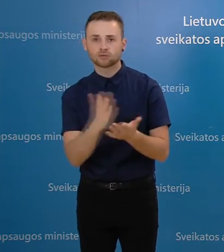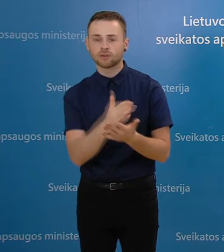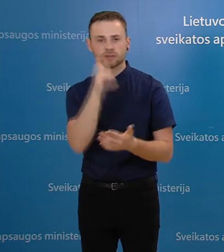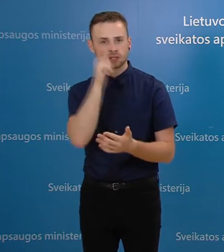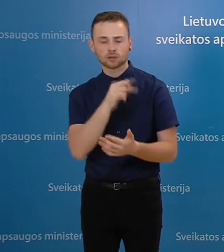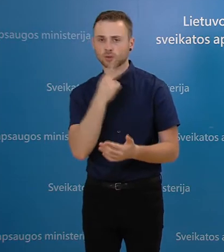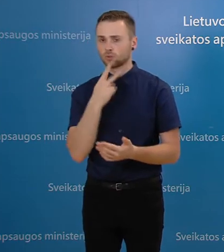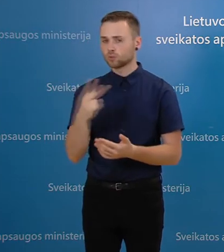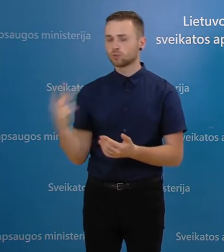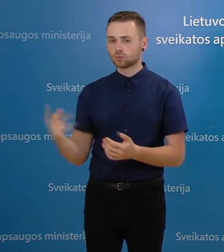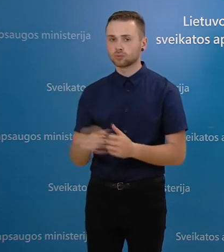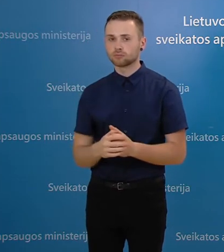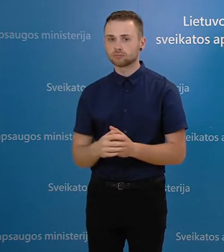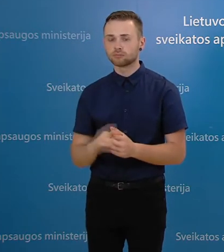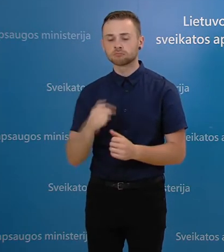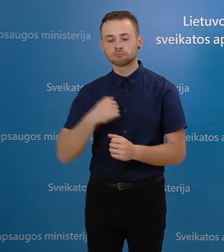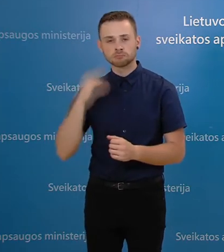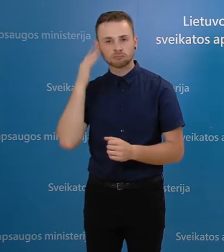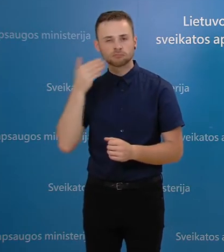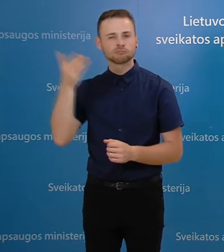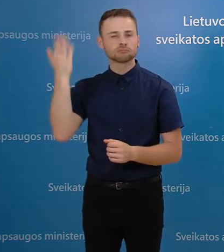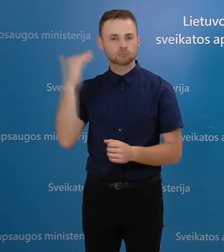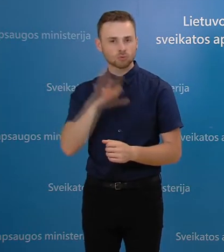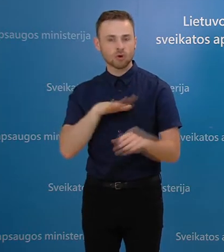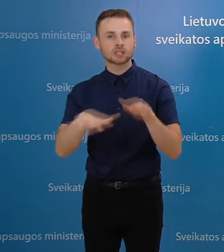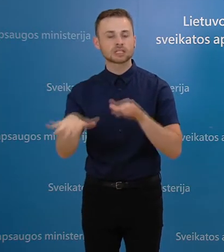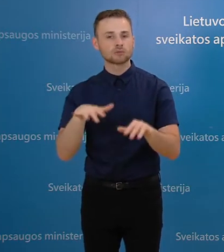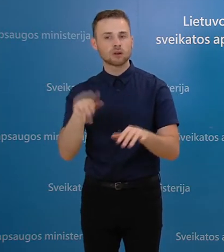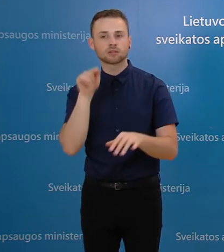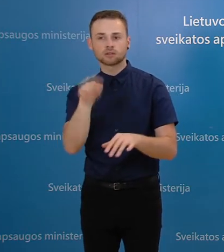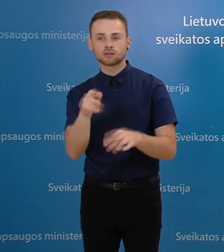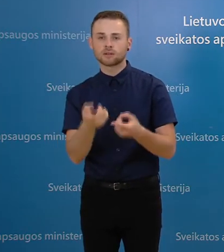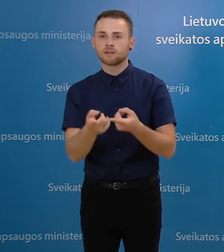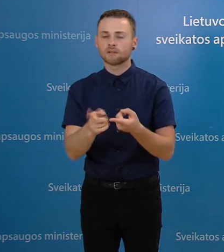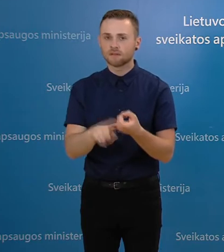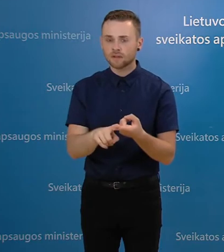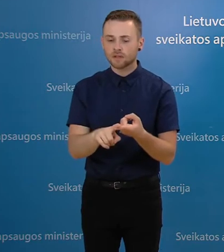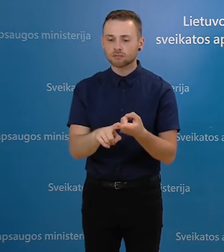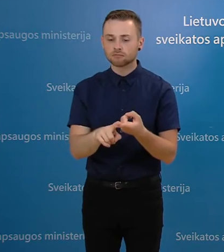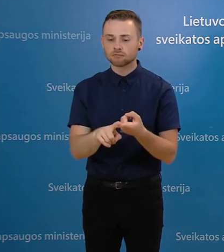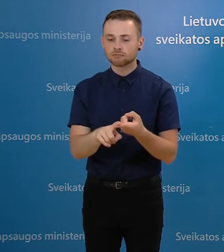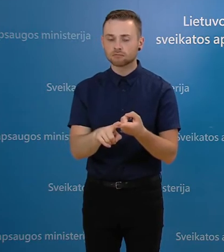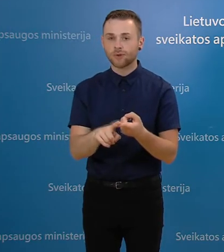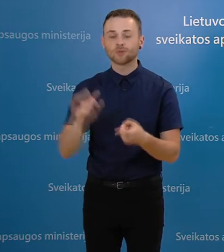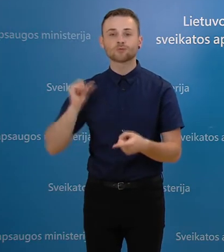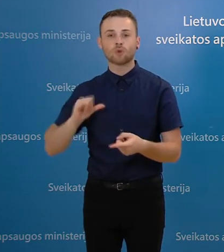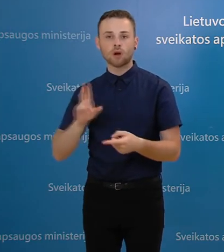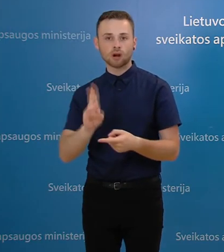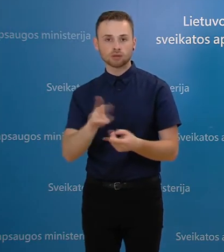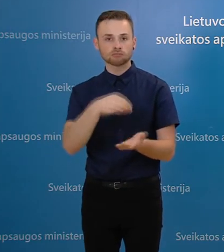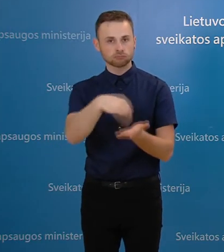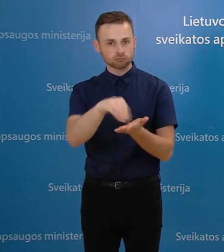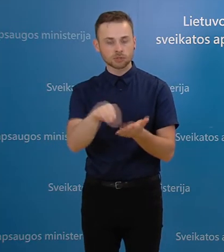reaguojam. Aš manau, kad anksčiau ta situacija, kuri buvo susidariusi, tai tiek su to, kad pacientai turėdavo labai